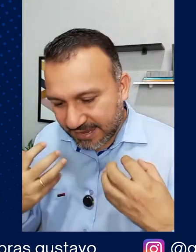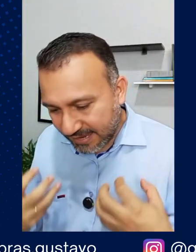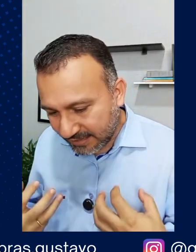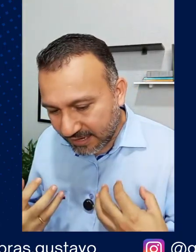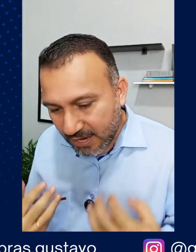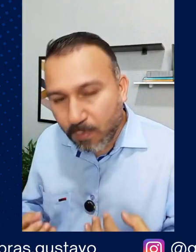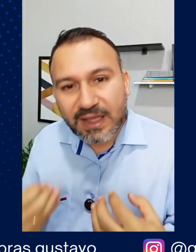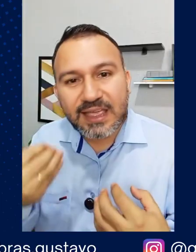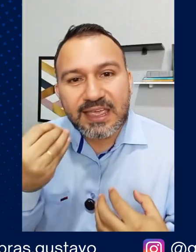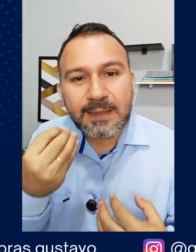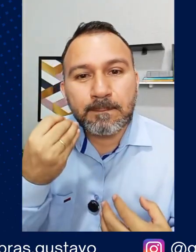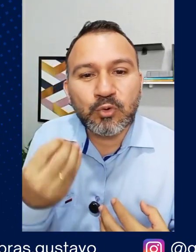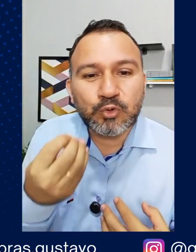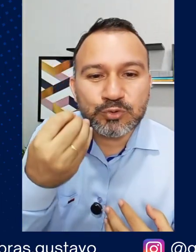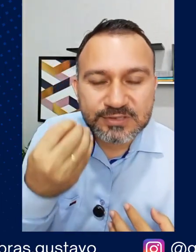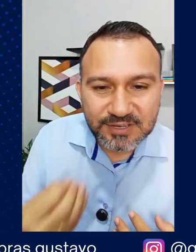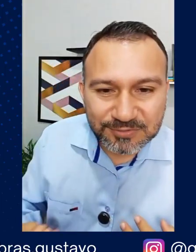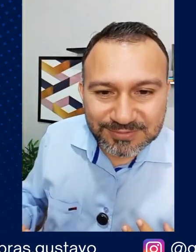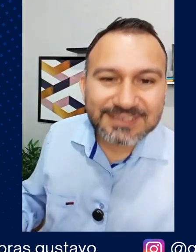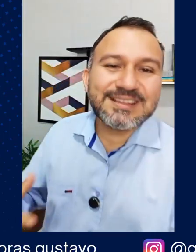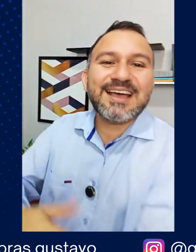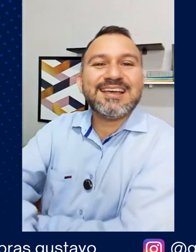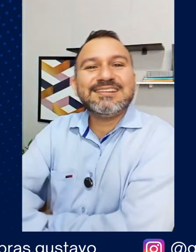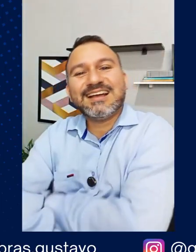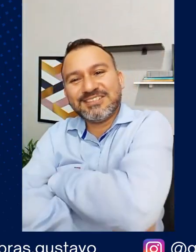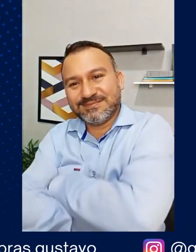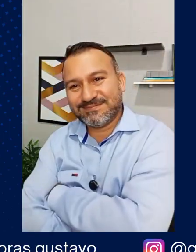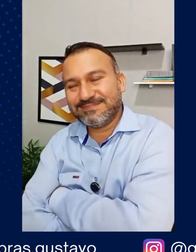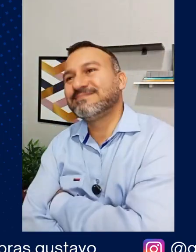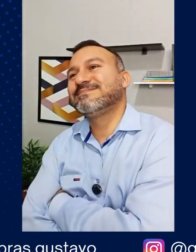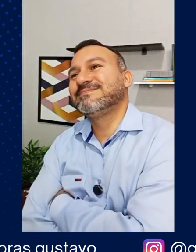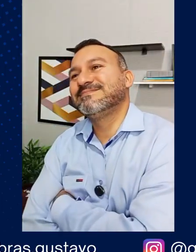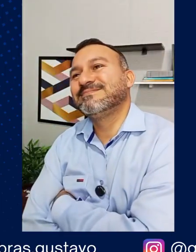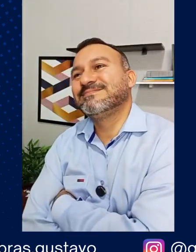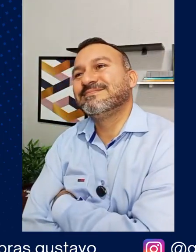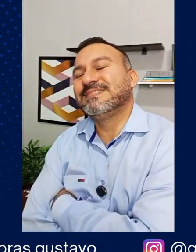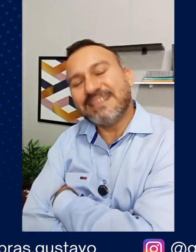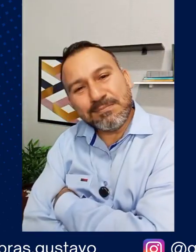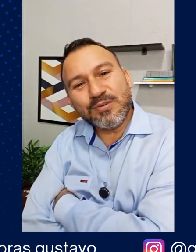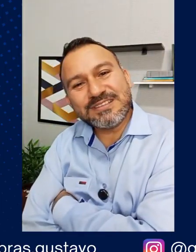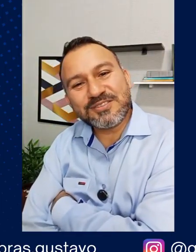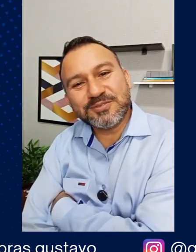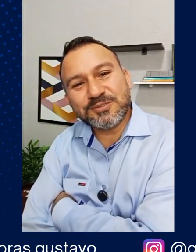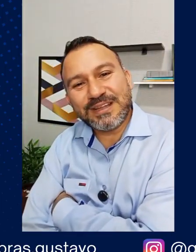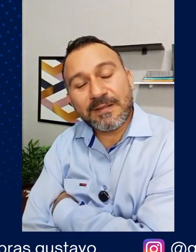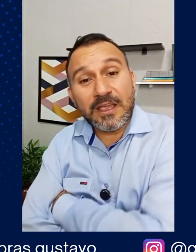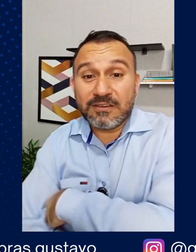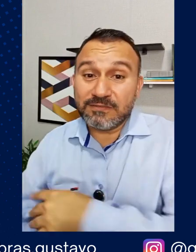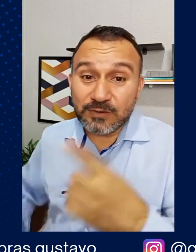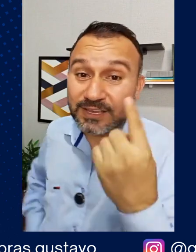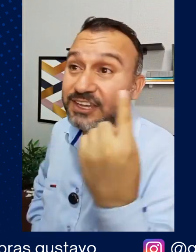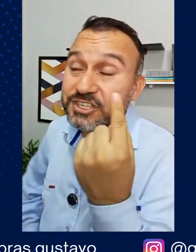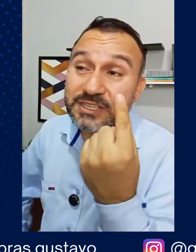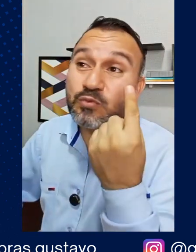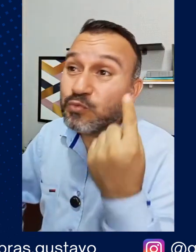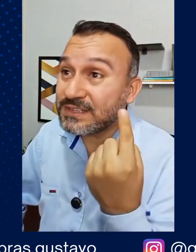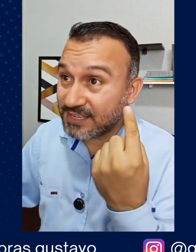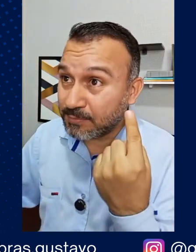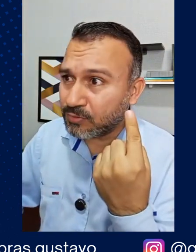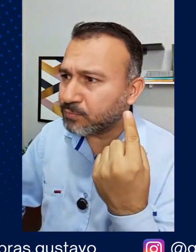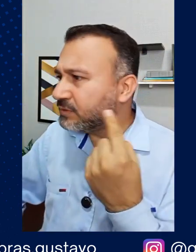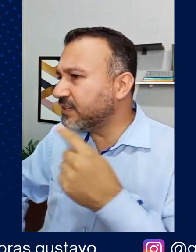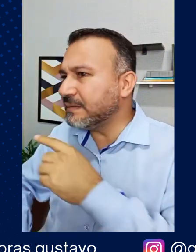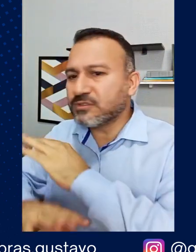Libras, ela é uma reprodução da realidade. Que bom esse assunto, né? Viram aqui que a gente deu